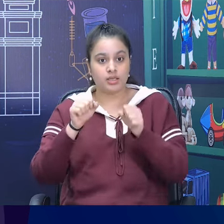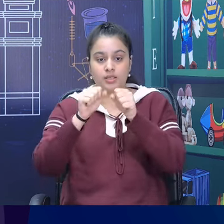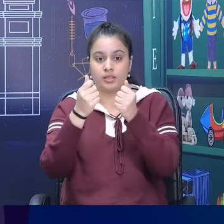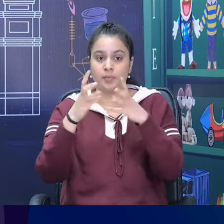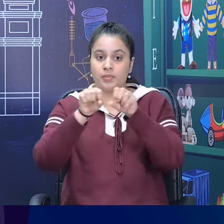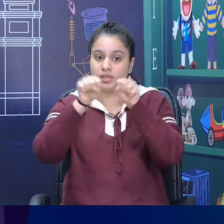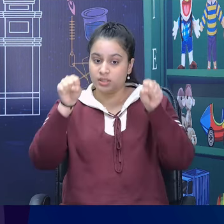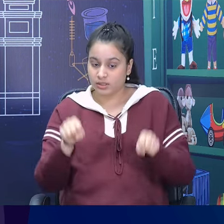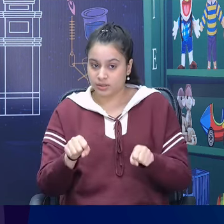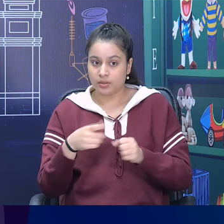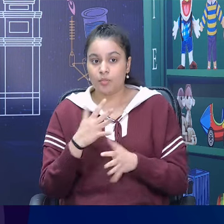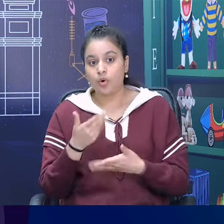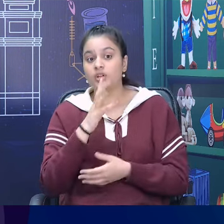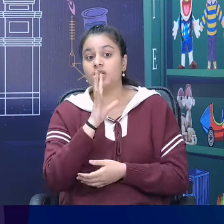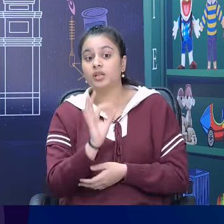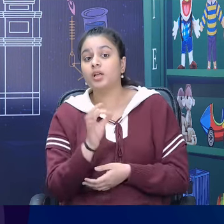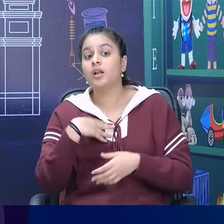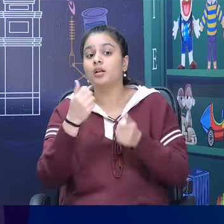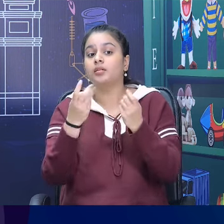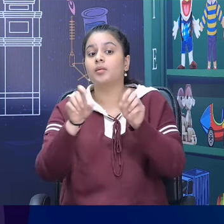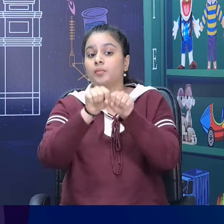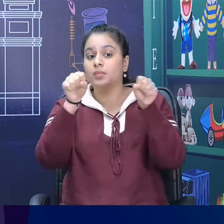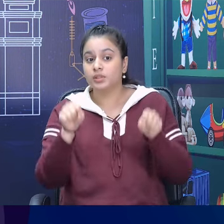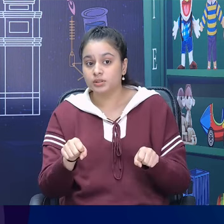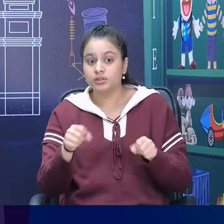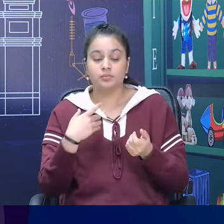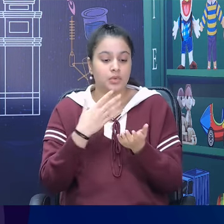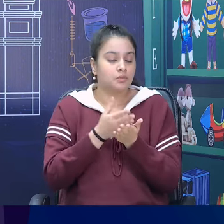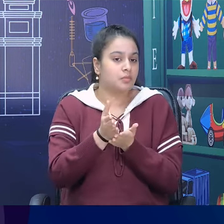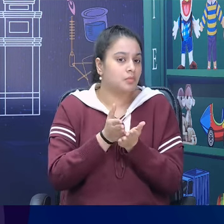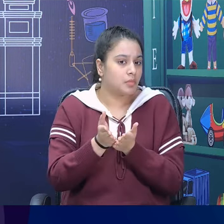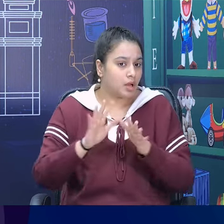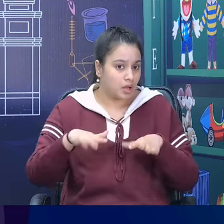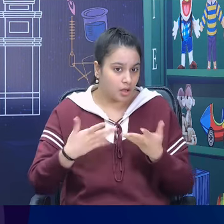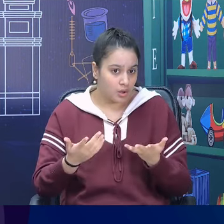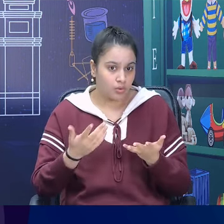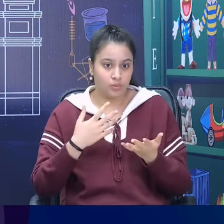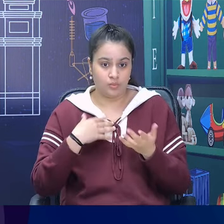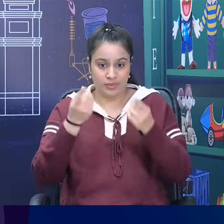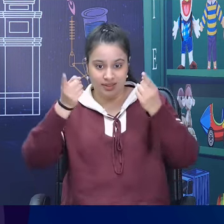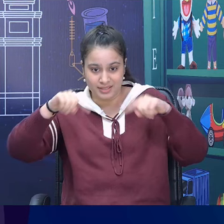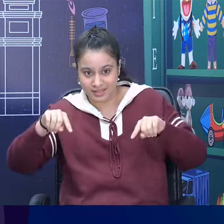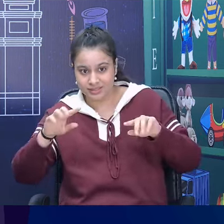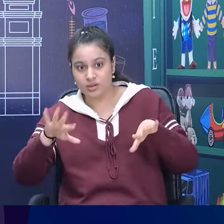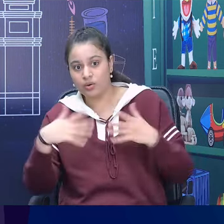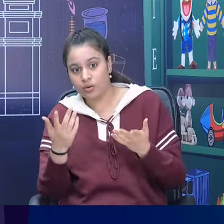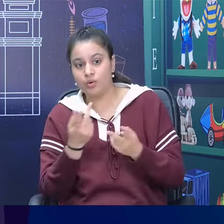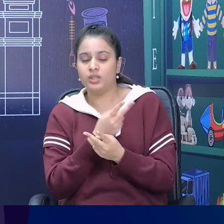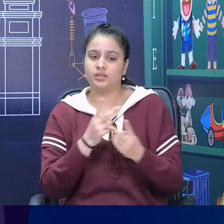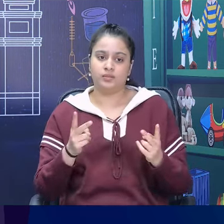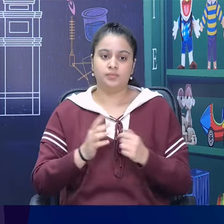नंबर्स के बारे में हम देखेंगे कि कैसे हम क्लासिफाई करते हैं नंबर सिस्टम को रियल नंबर के बारे में रेशनल नंबर के बारे में इंटी जर्स के बारे